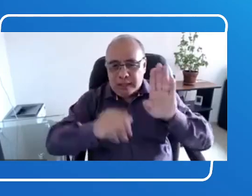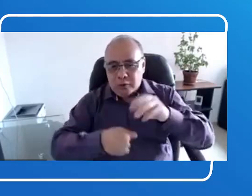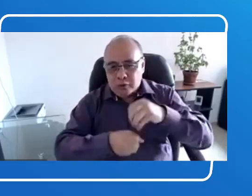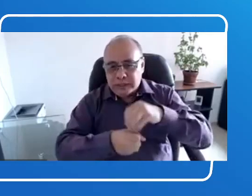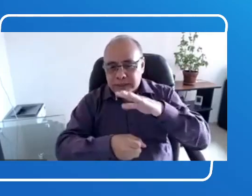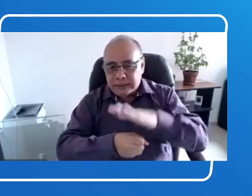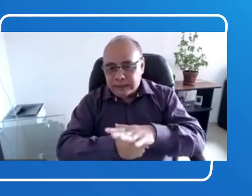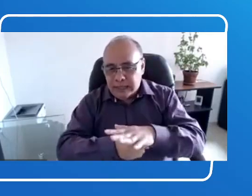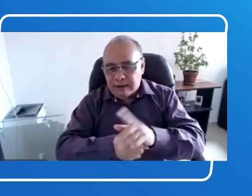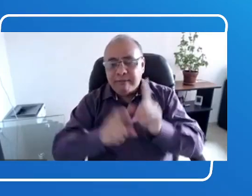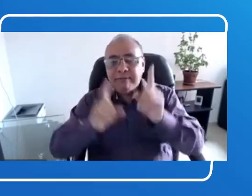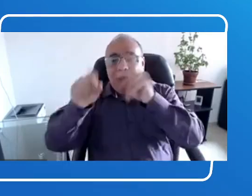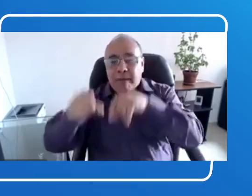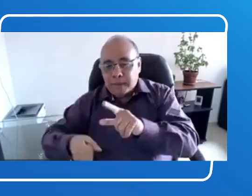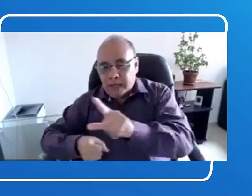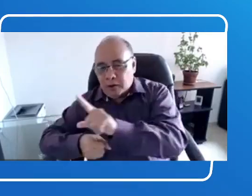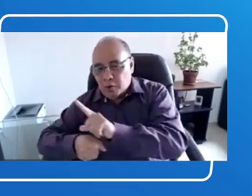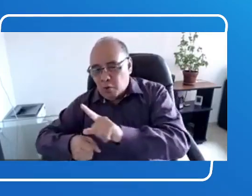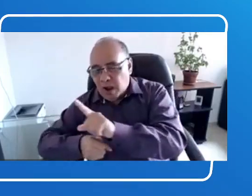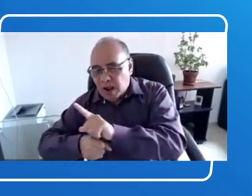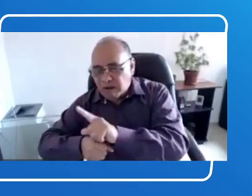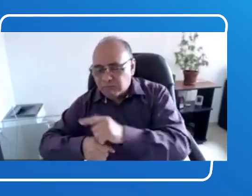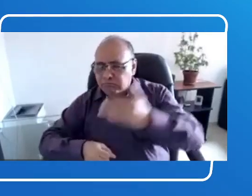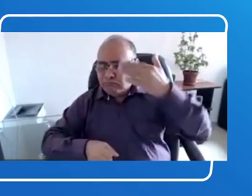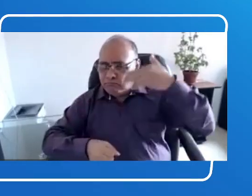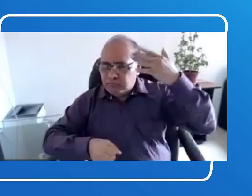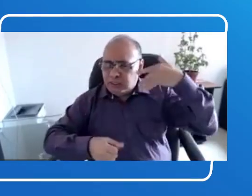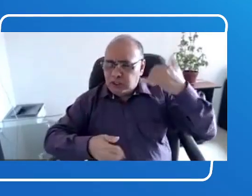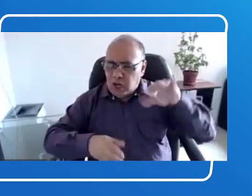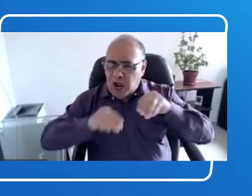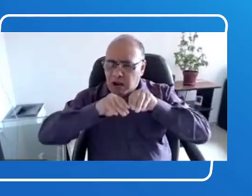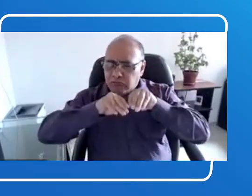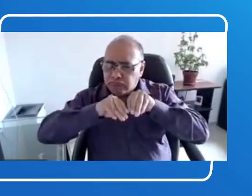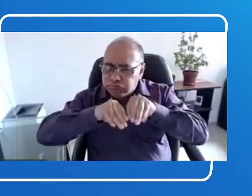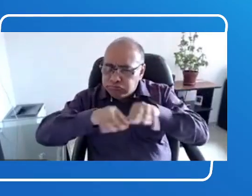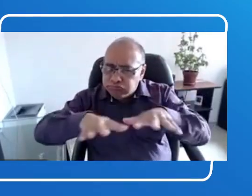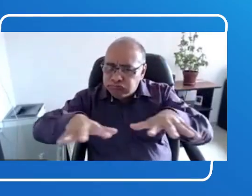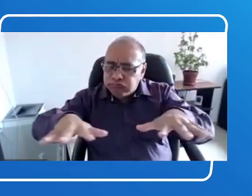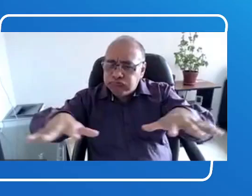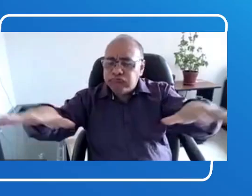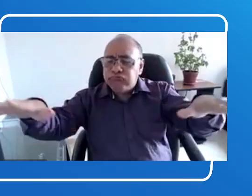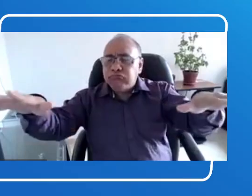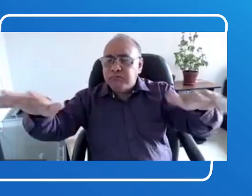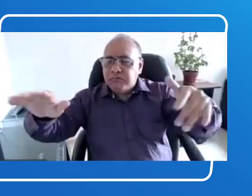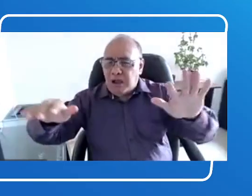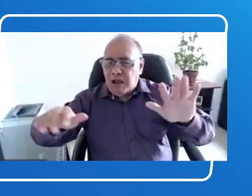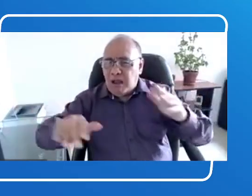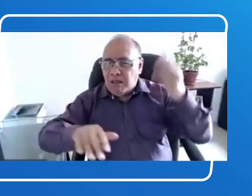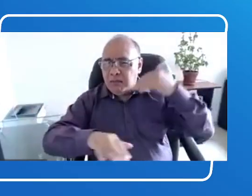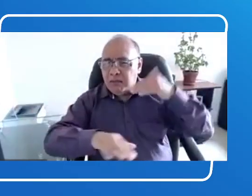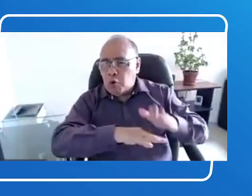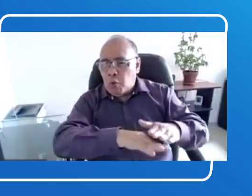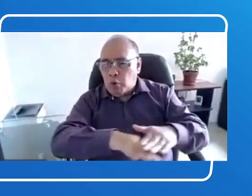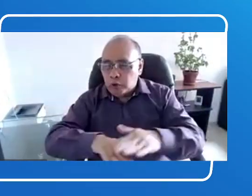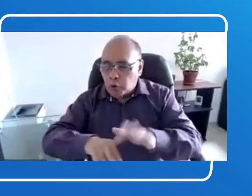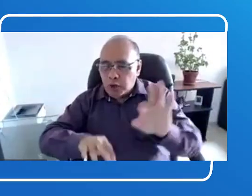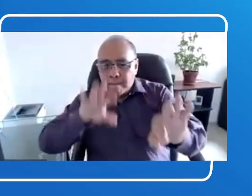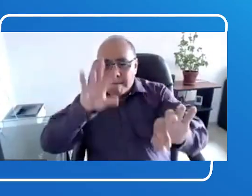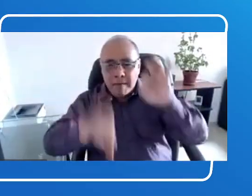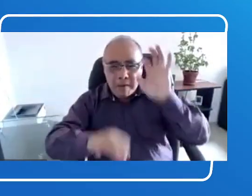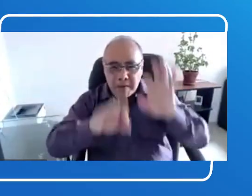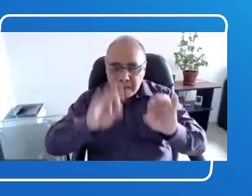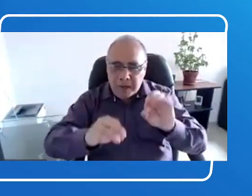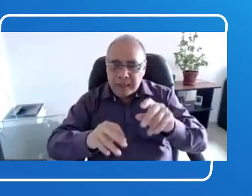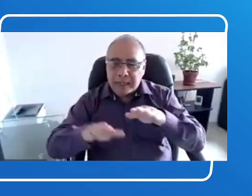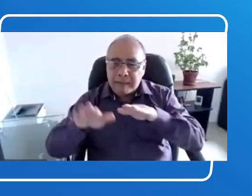de inscripción de candidaturas desde el distrito y también desde las localidades. ¿Cómo